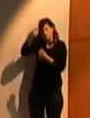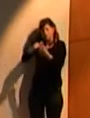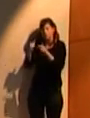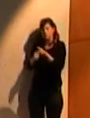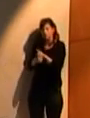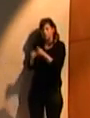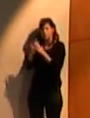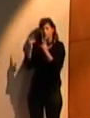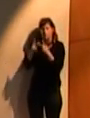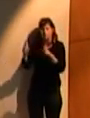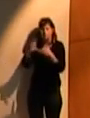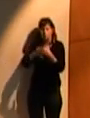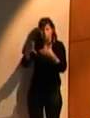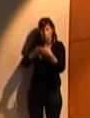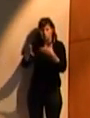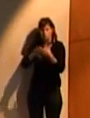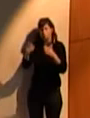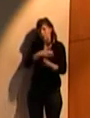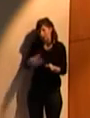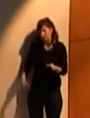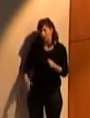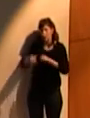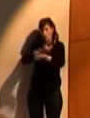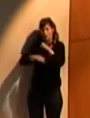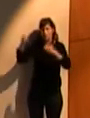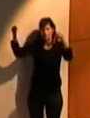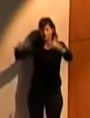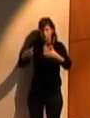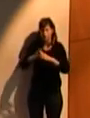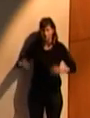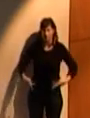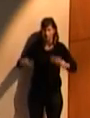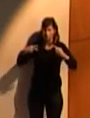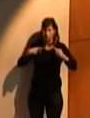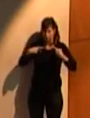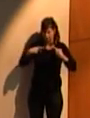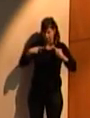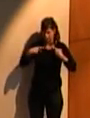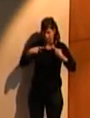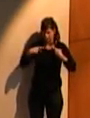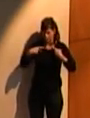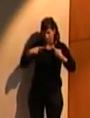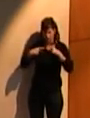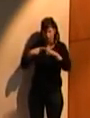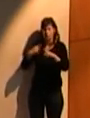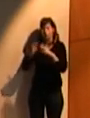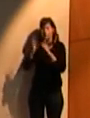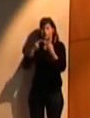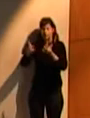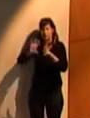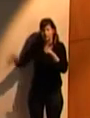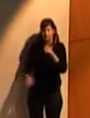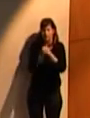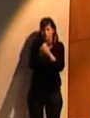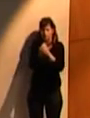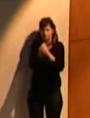ville de Toulouse, par la mairie, qui était un atelier sur la ville inclusive de Charles Gardou, c'est ça ? Oui. Voilà. Donc c'est comme ça qu'on